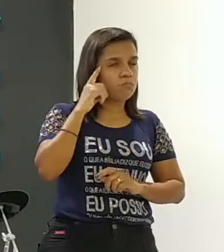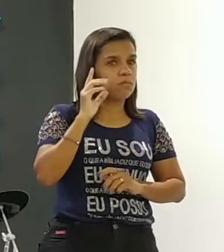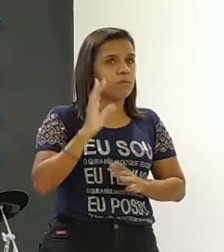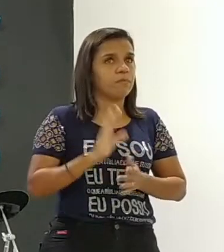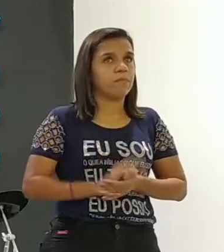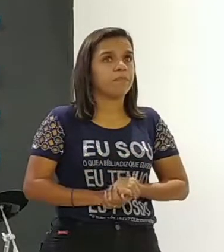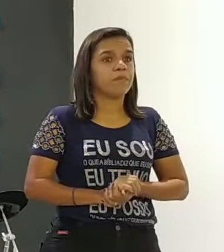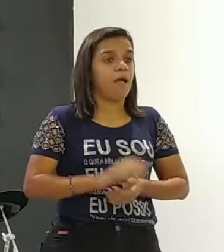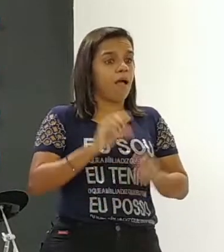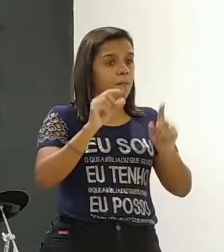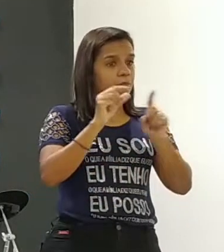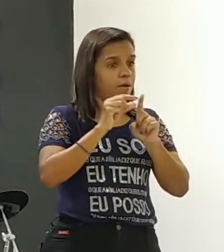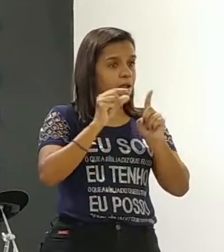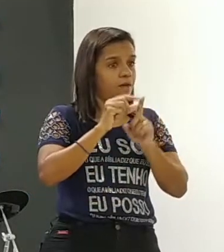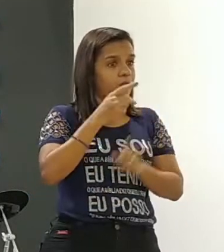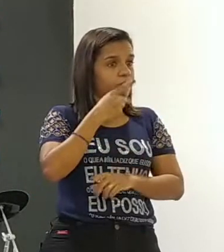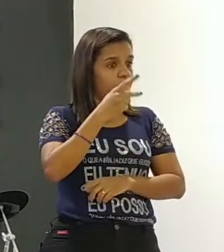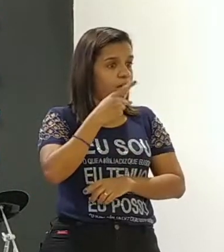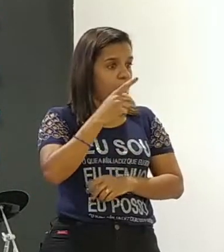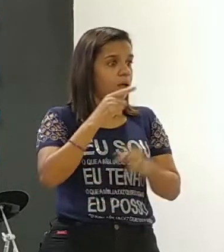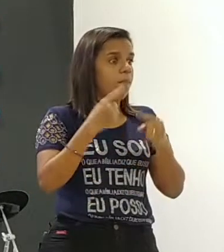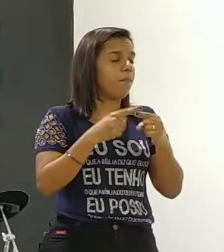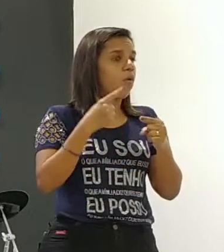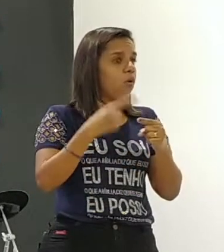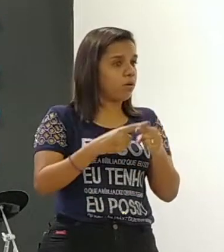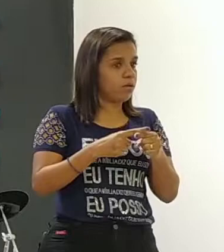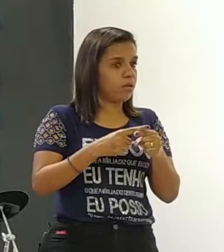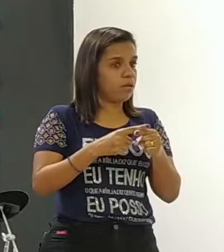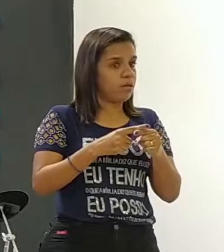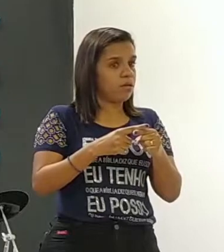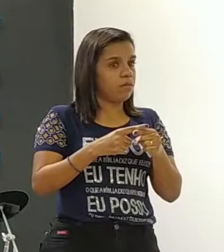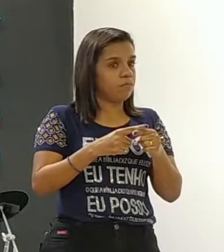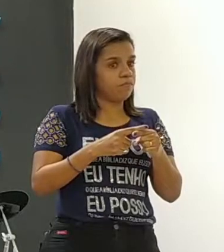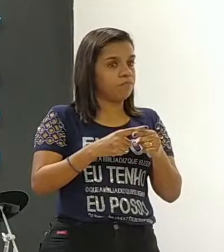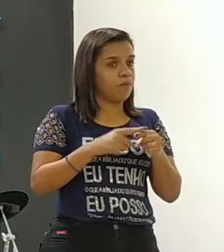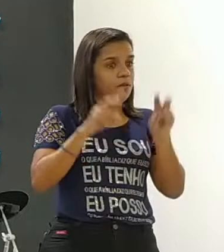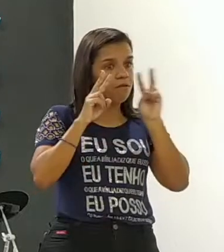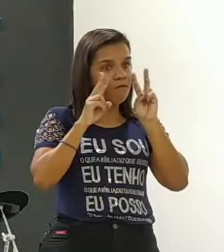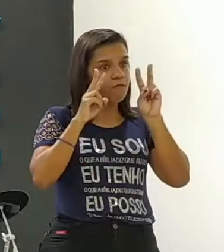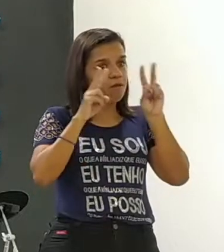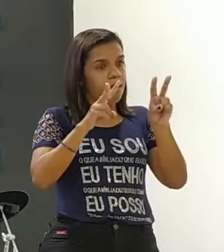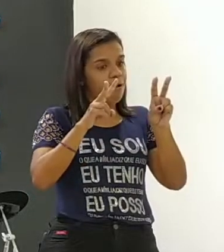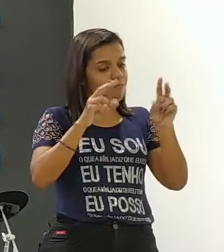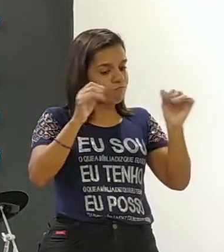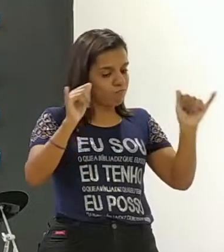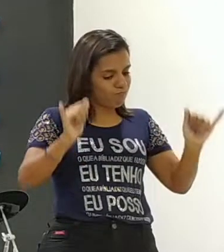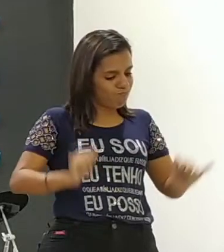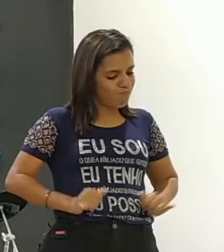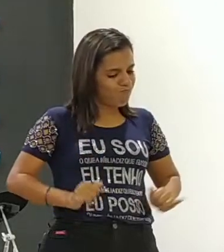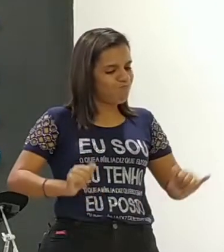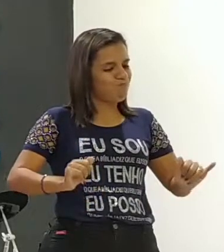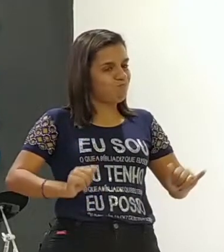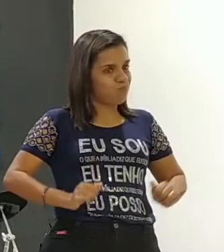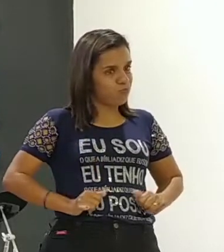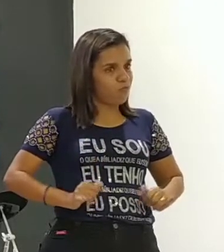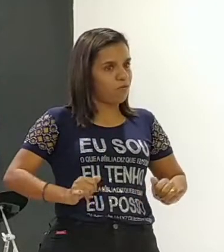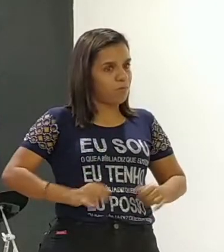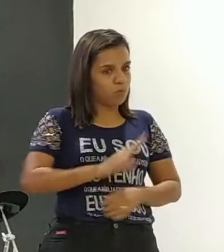a palavra diz assim: porque ele verá quanto custa sofrer pelo meu nome.